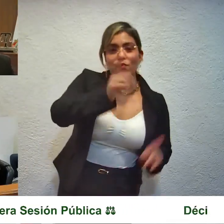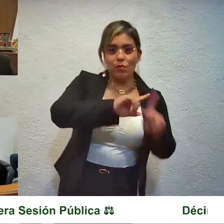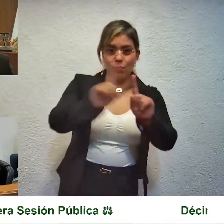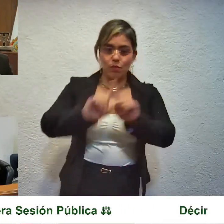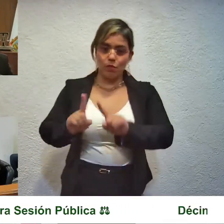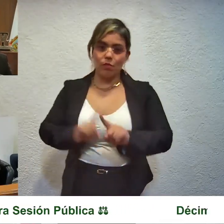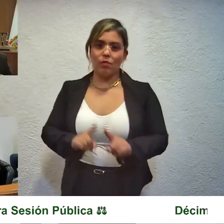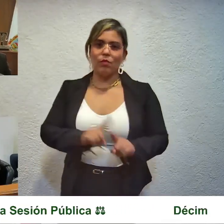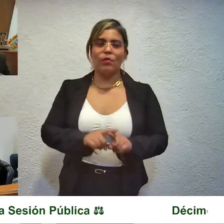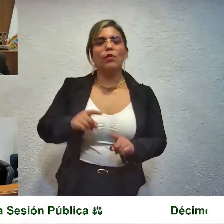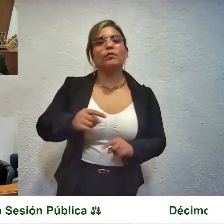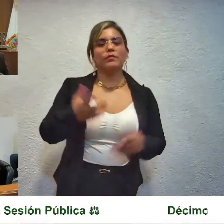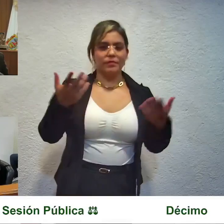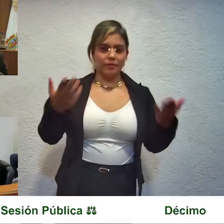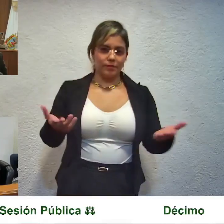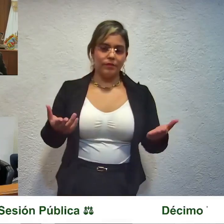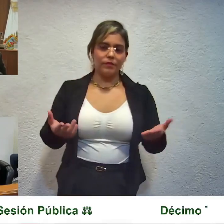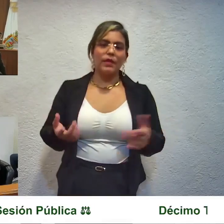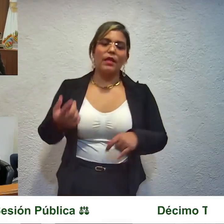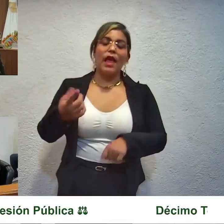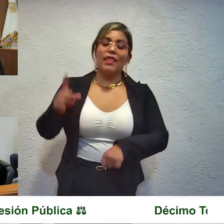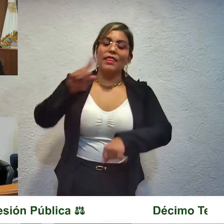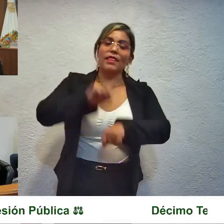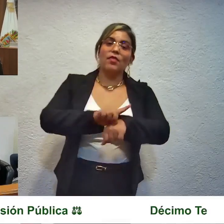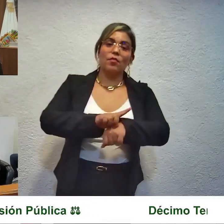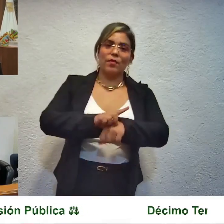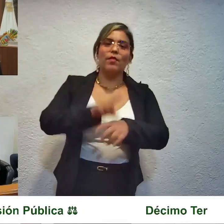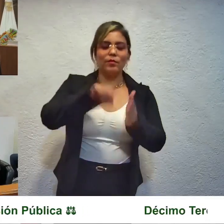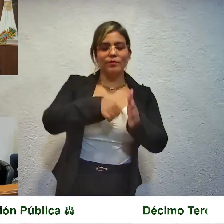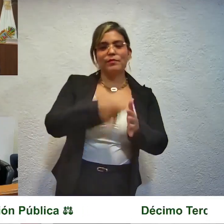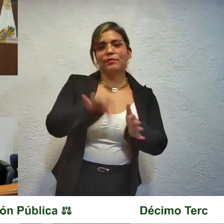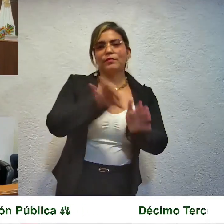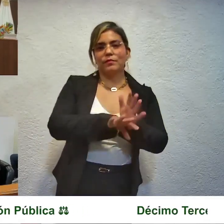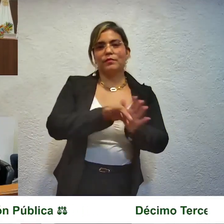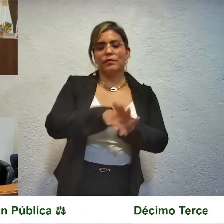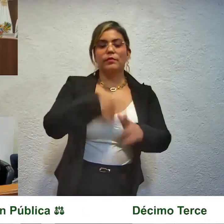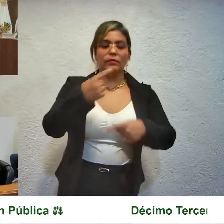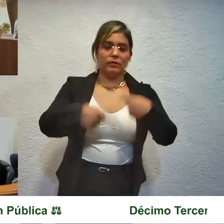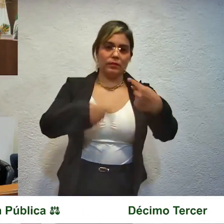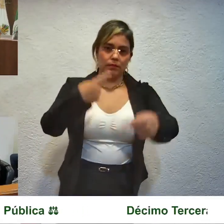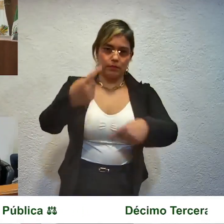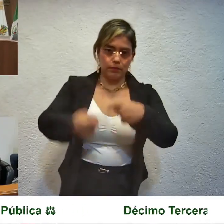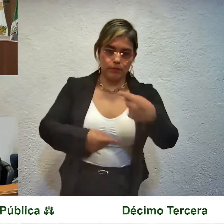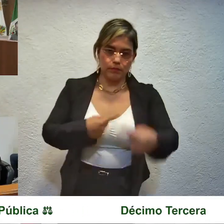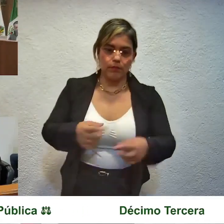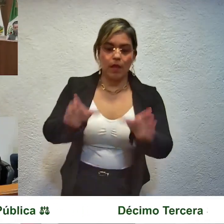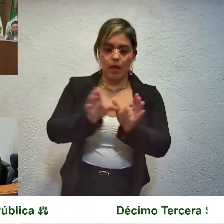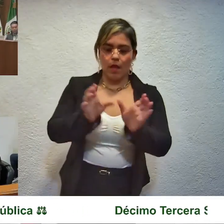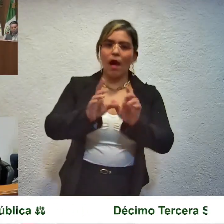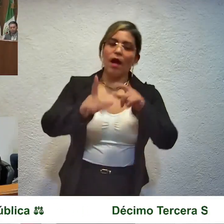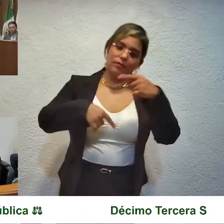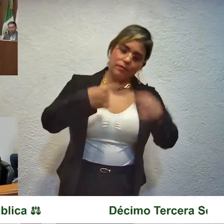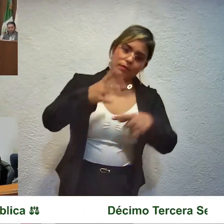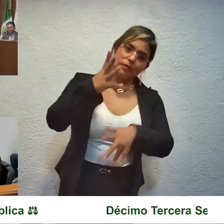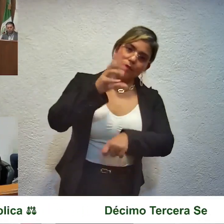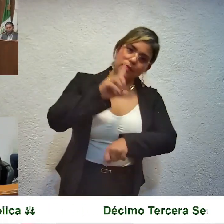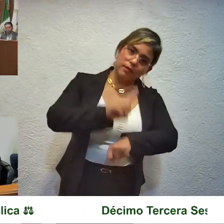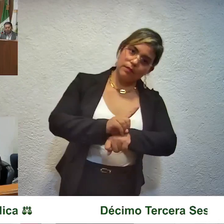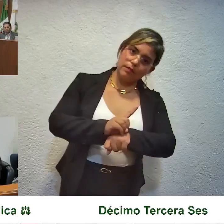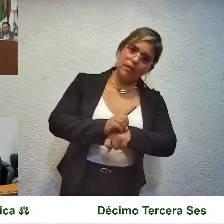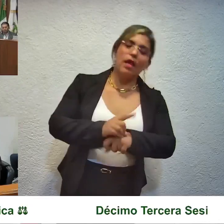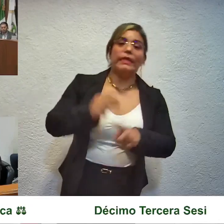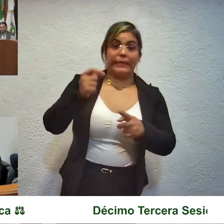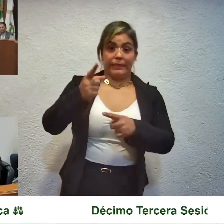elección preferentemente un día domingo y dentro de los 15 días naturales siguientes a la emisión de la convocatoria, cumpliendo con las